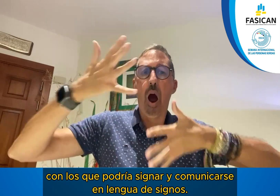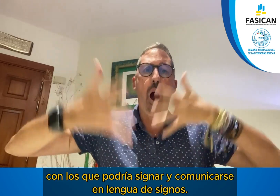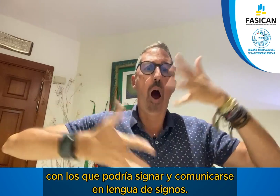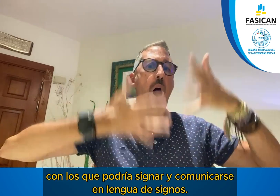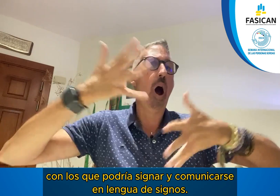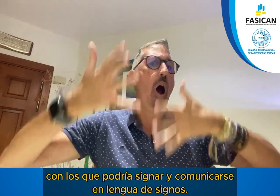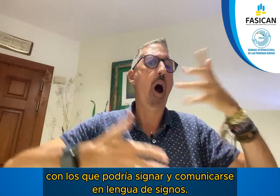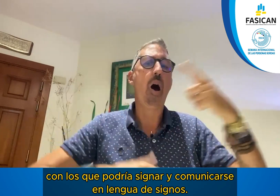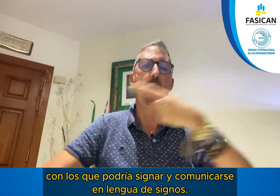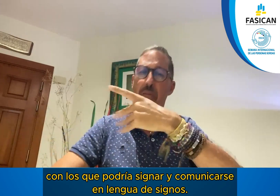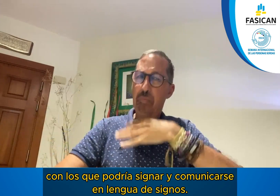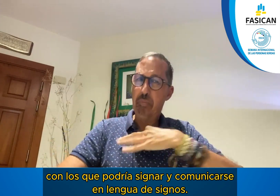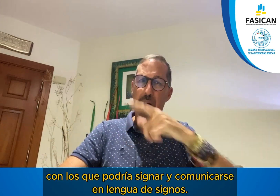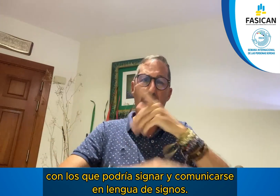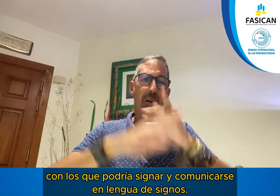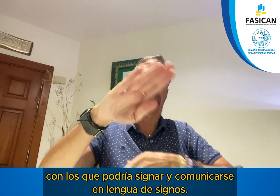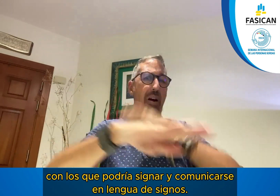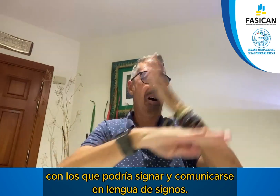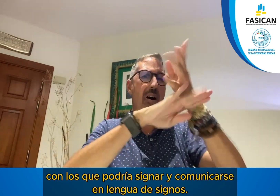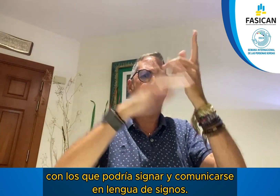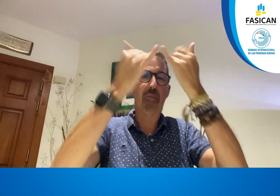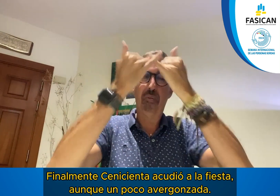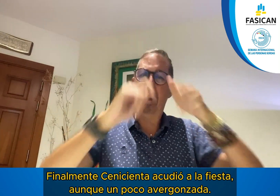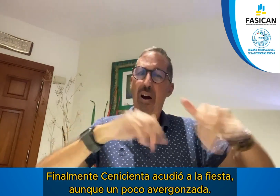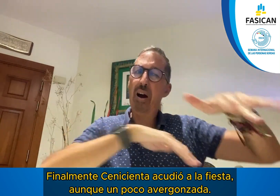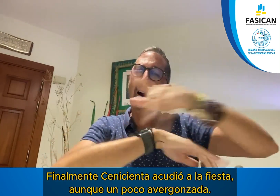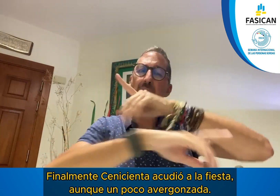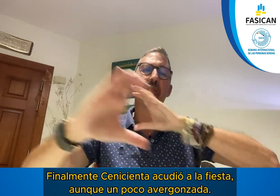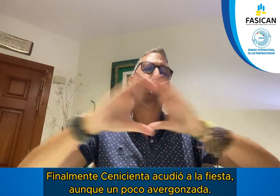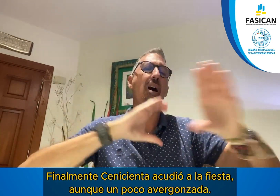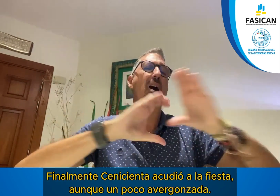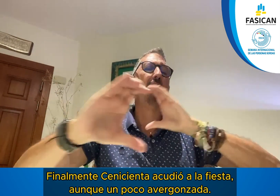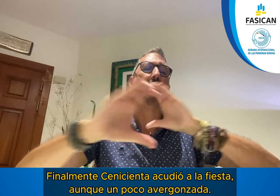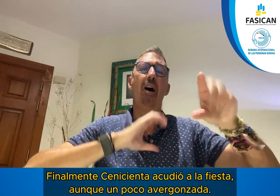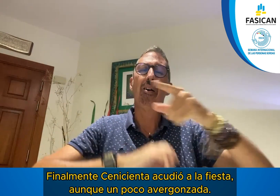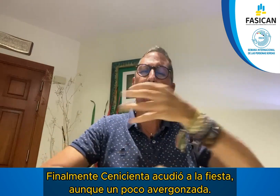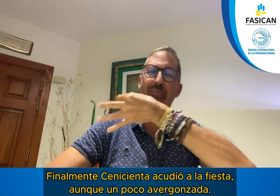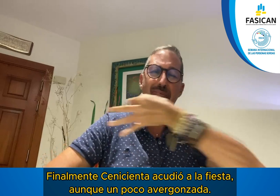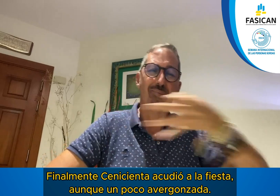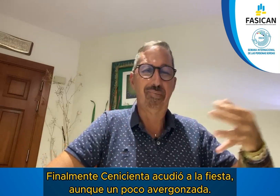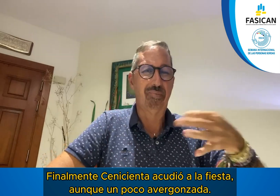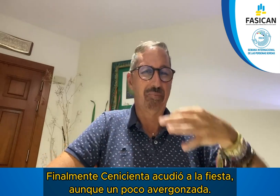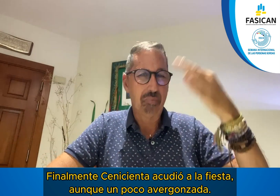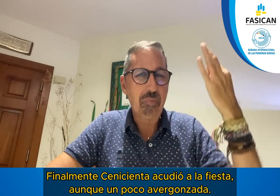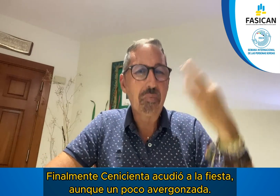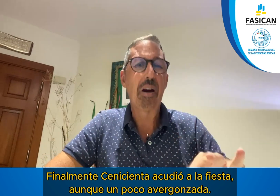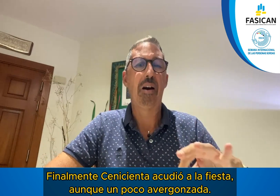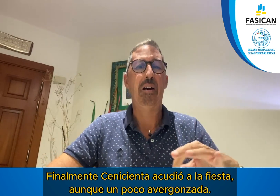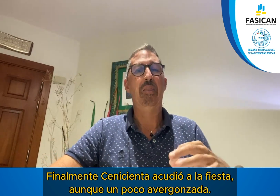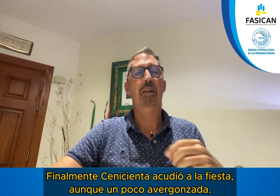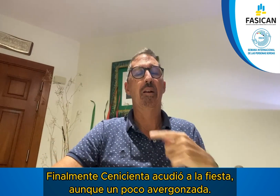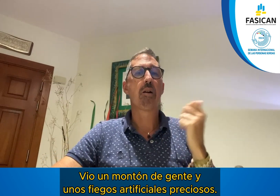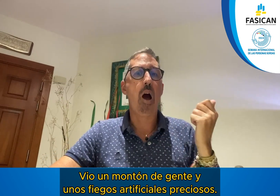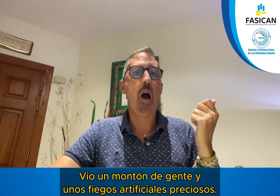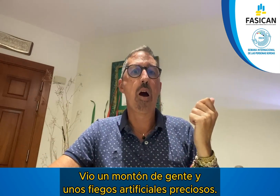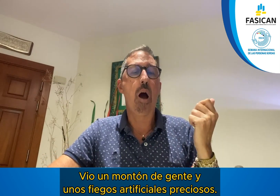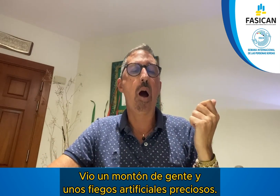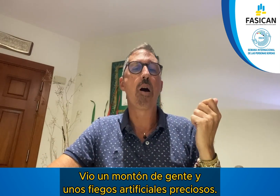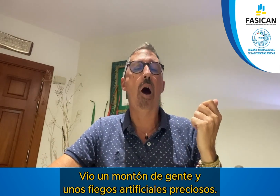los que podría signar y comunicarse en lengua de signos. Finalmente, Cenicienta acudió a la fiesta, aunque un poco avergonzada. Vio un montón de gente y